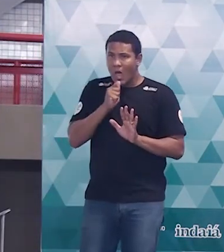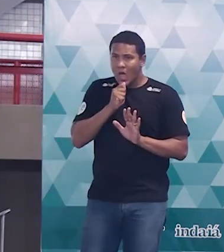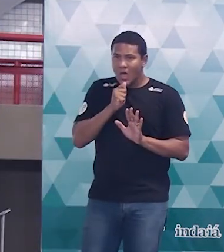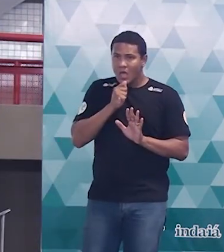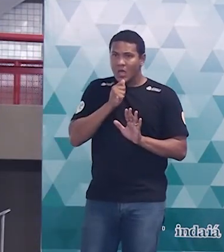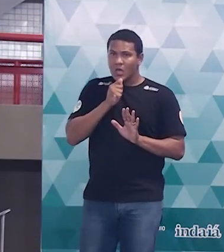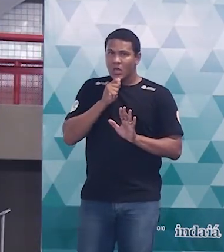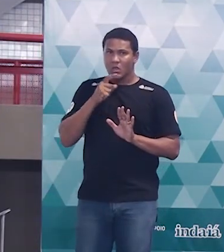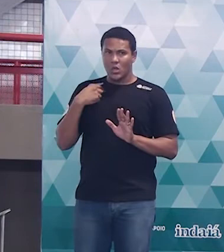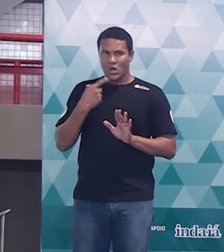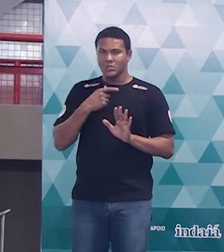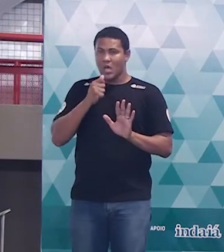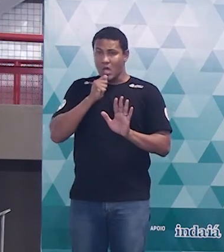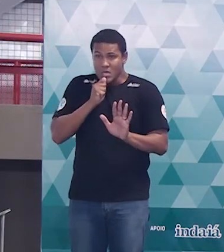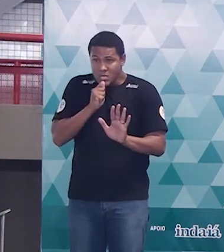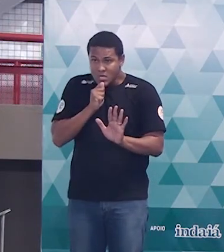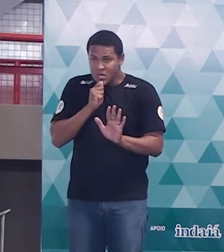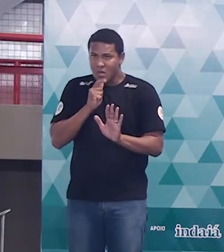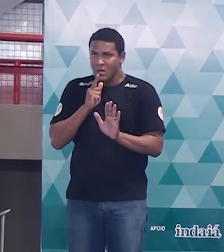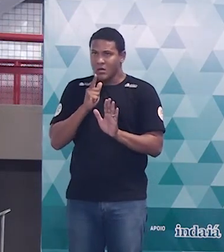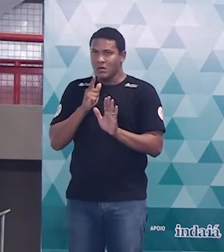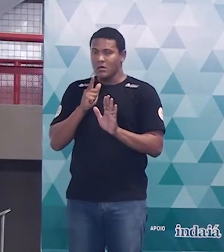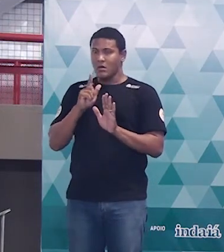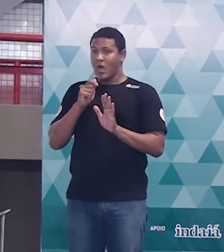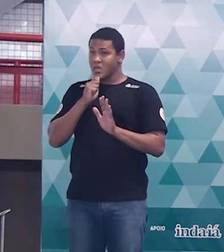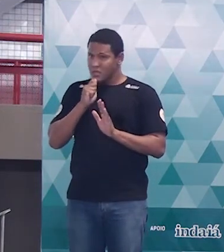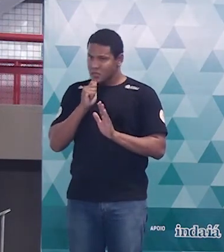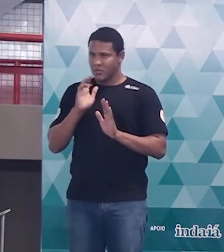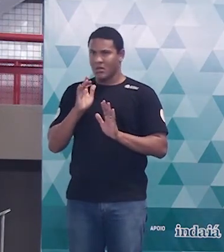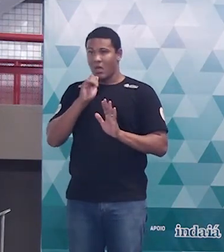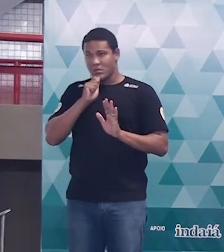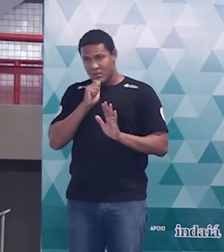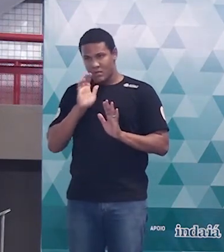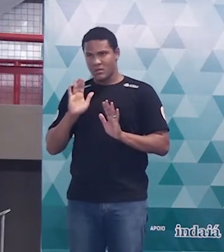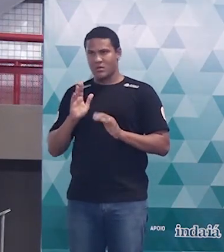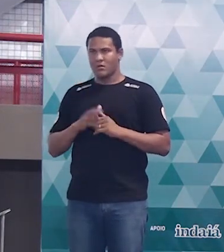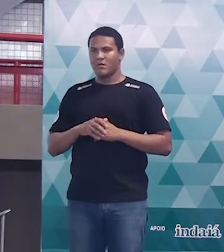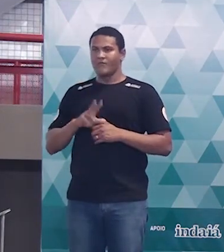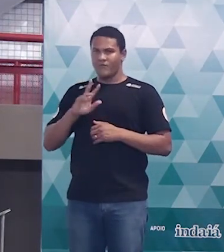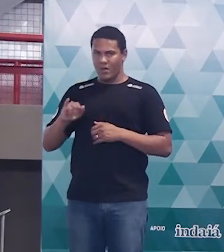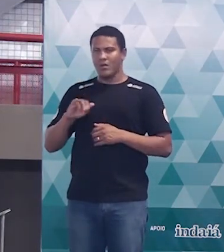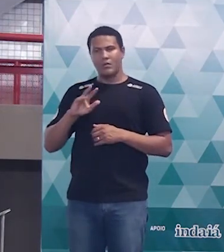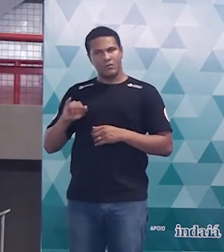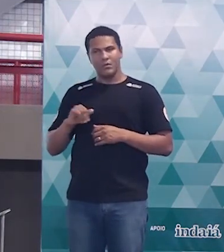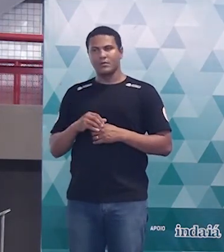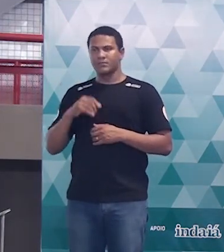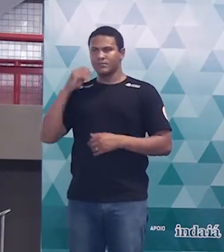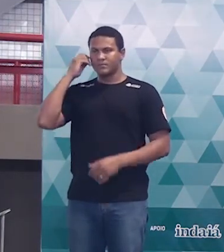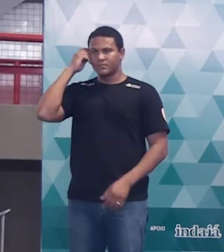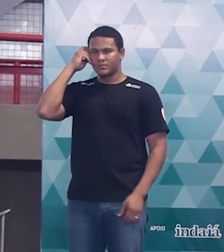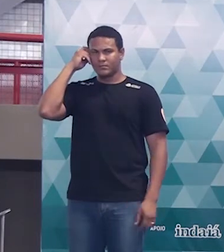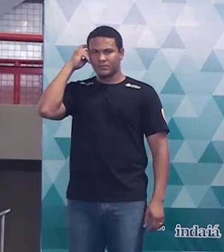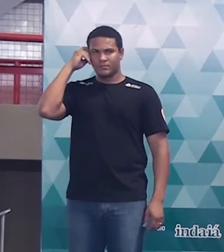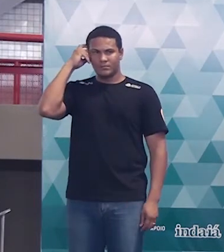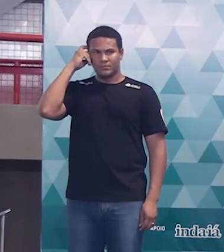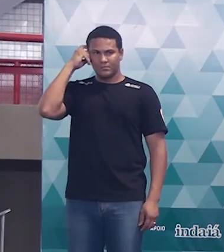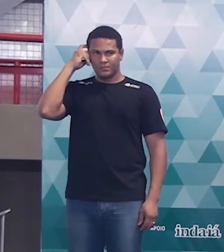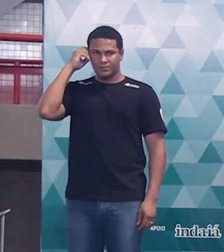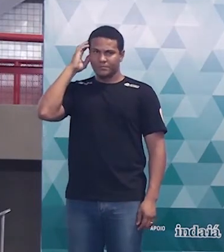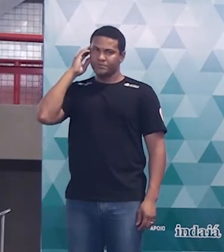ainda não somos na área de exatas. Ok? Então vamos tentar compreender o que é